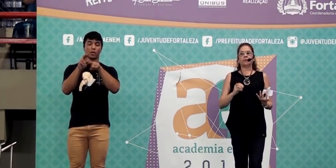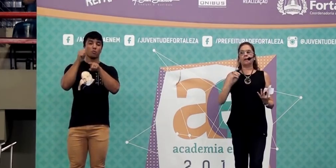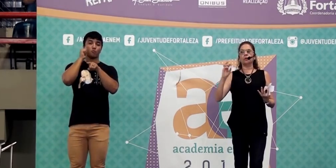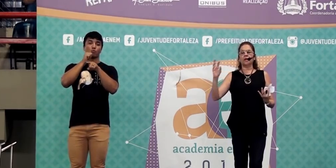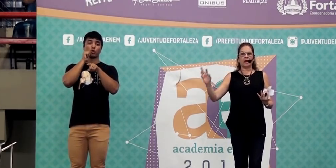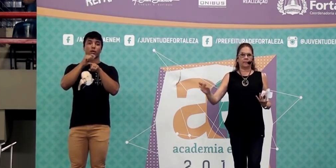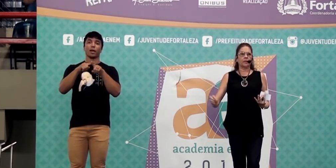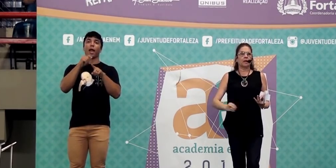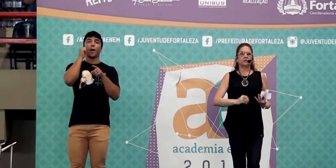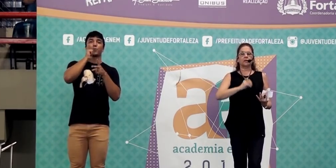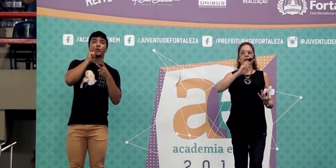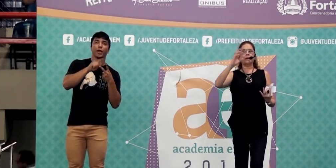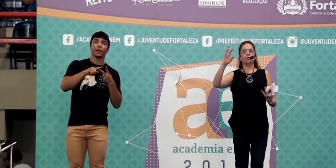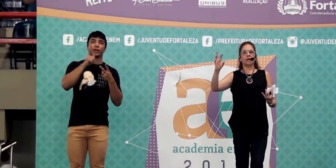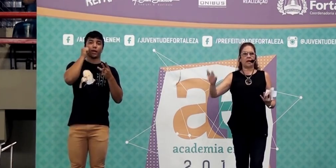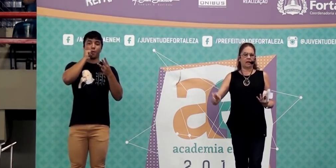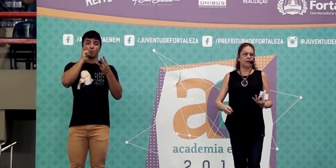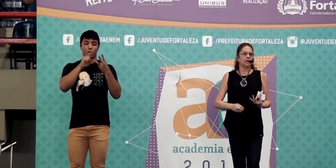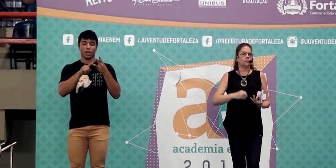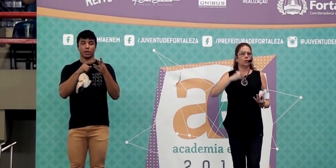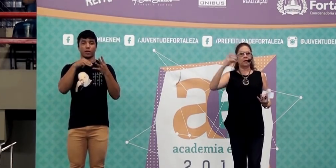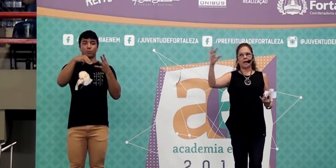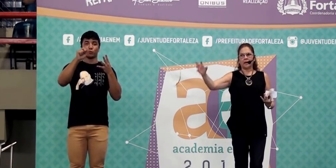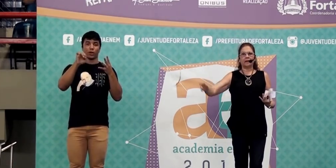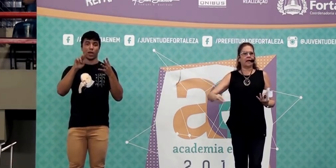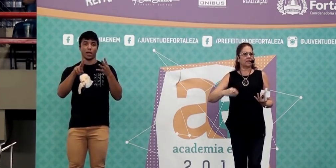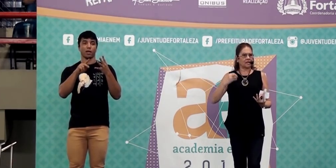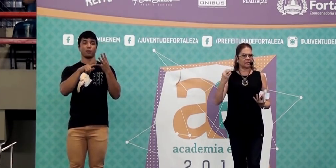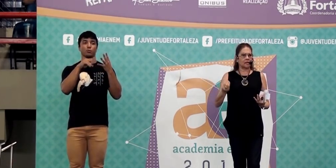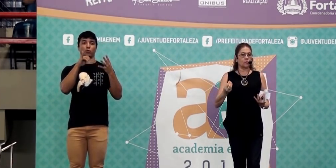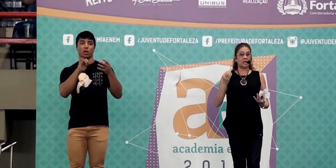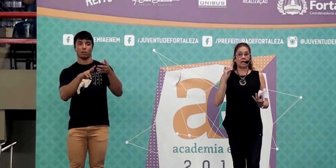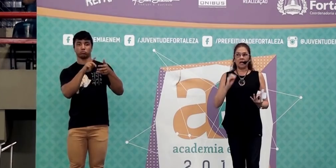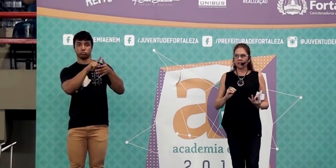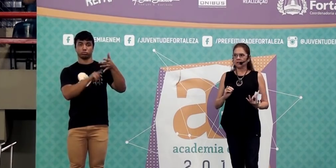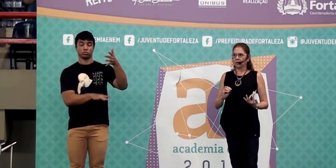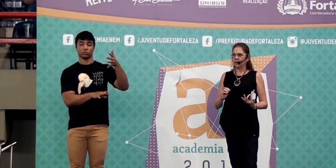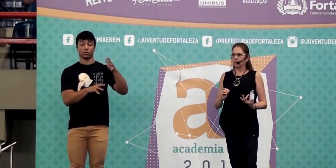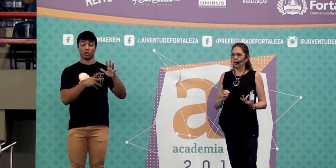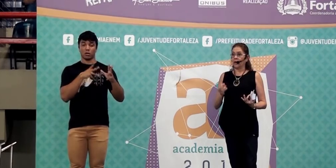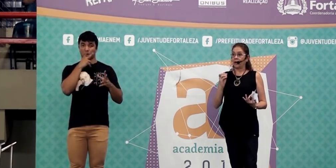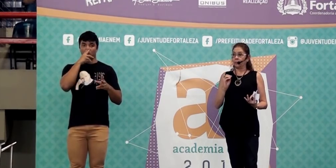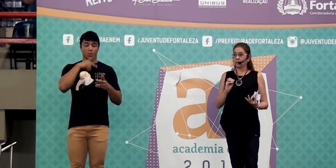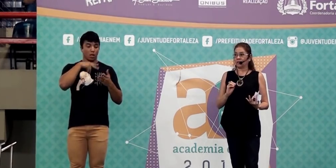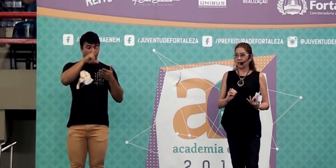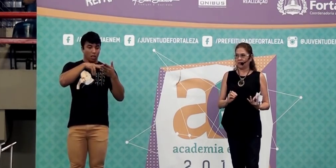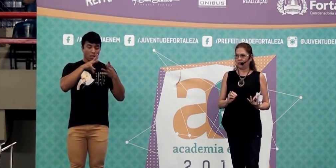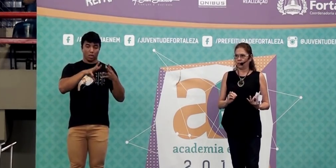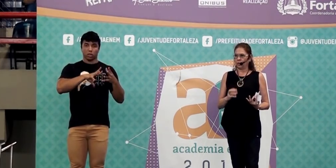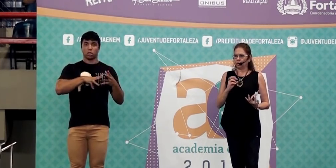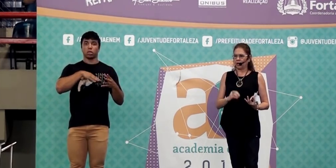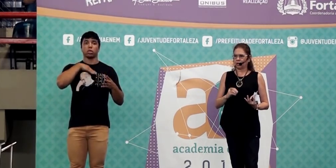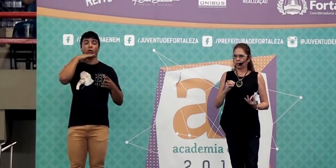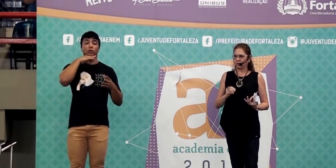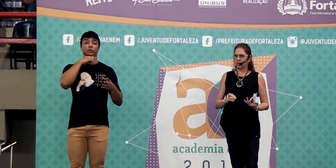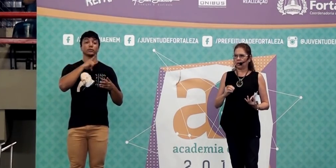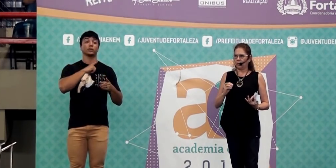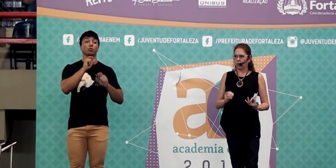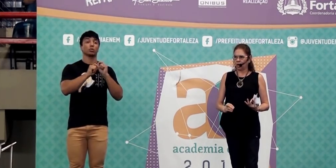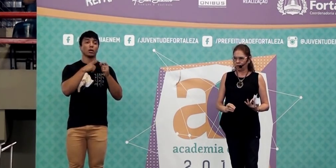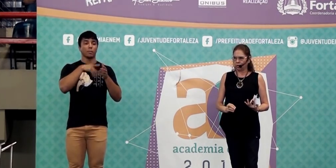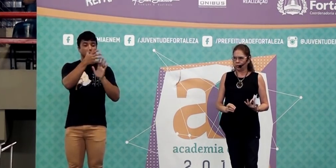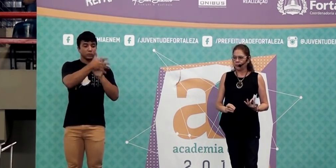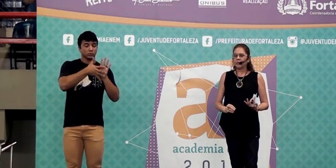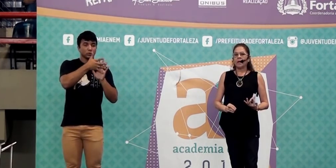não ficar, porque é a mulher, sei o que é a mulher. E mulher, na redação, que cansa o leitor, é abusivo e o texto se